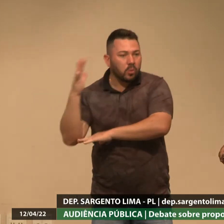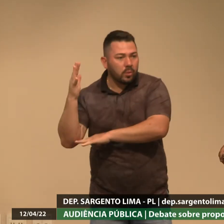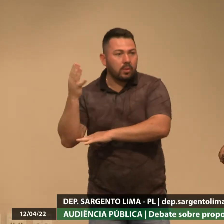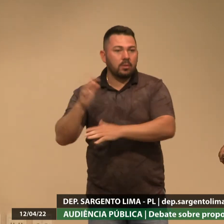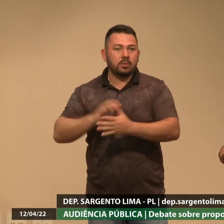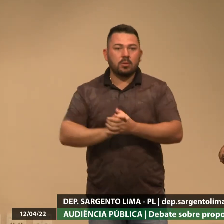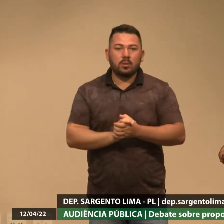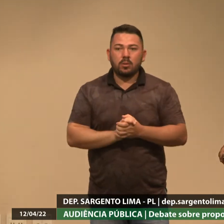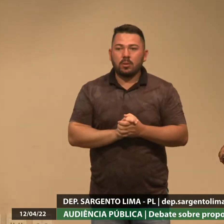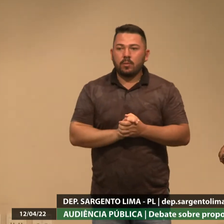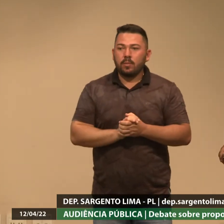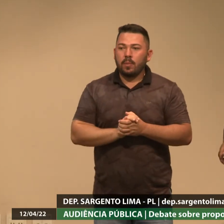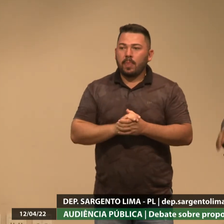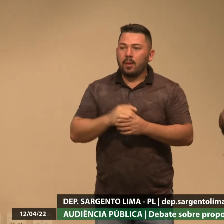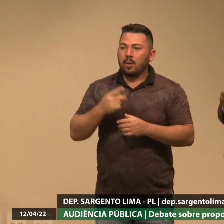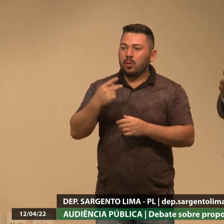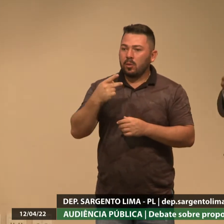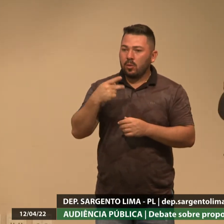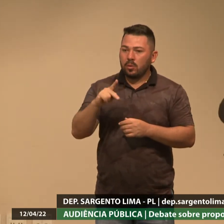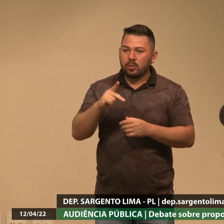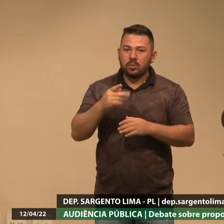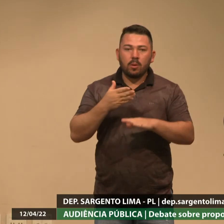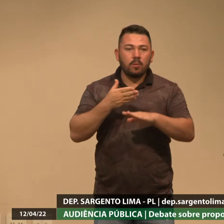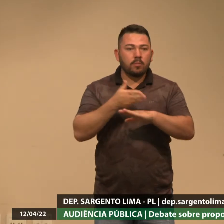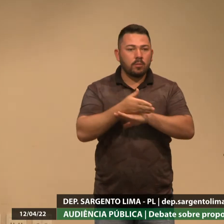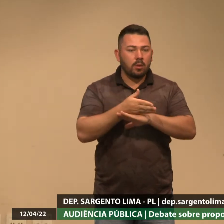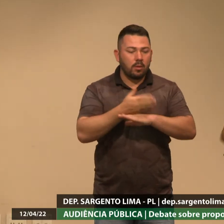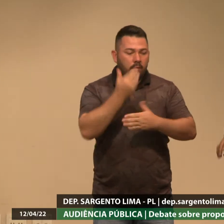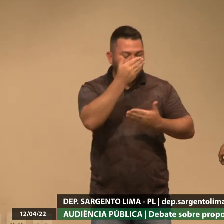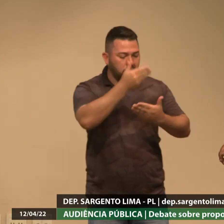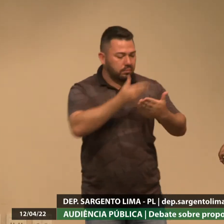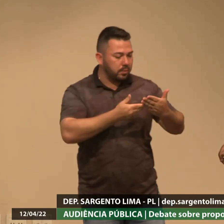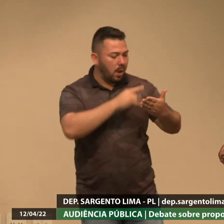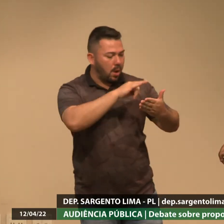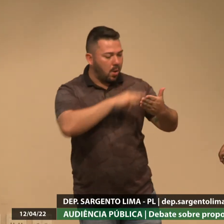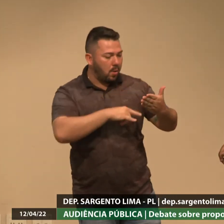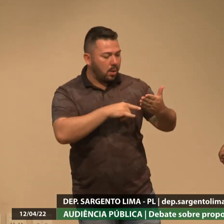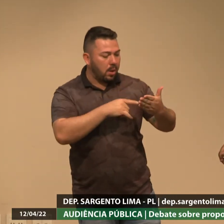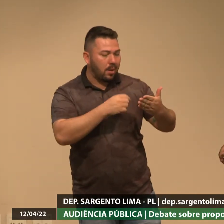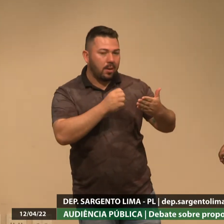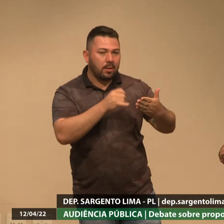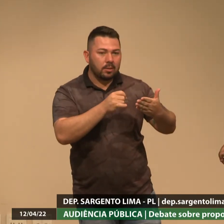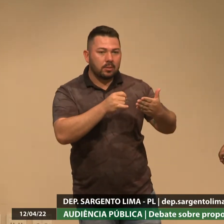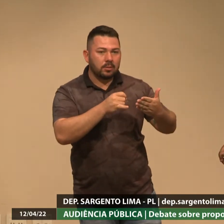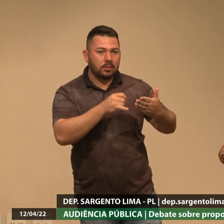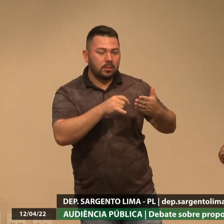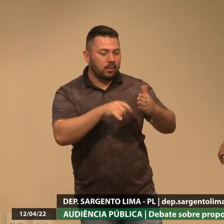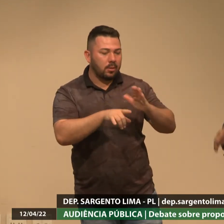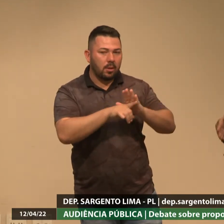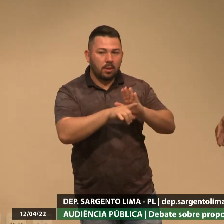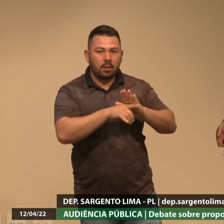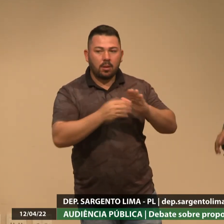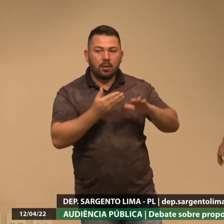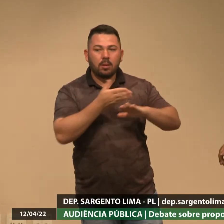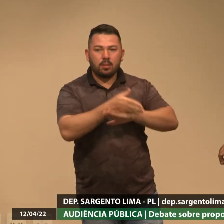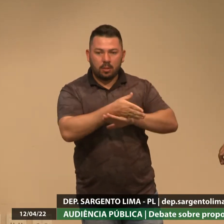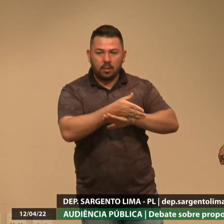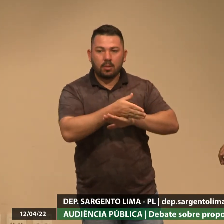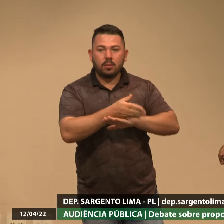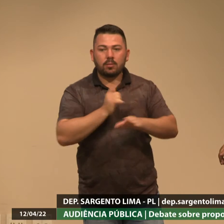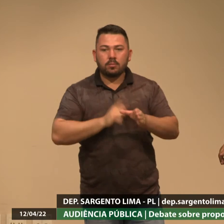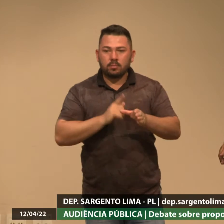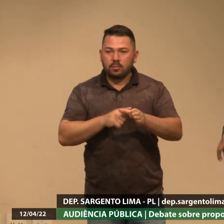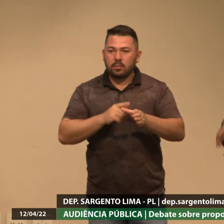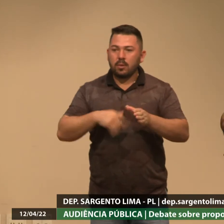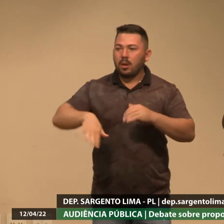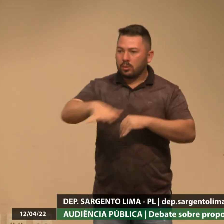o seu cliente tem a ficha criminal verificada antes mesmo de entrar na cidade e de circular por